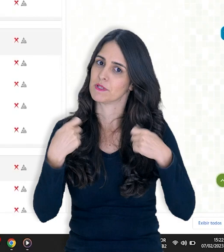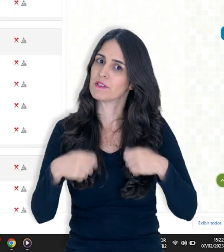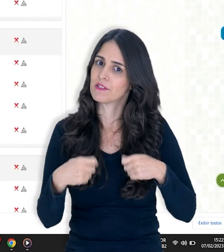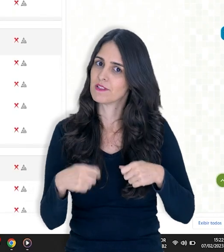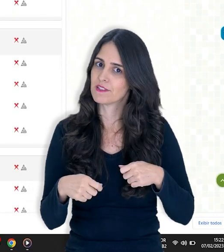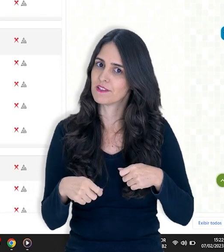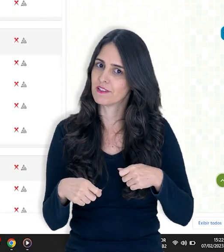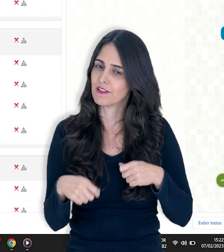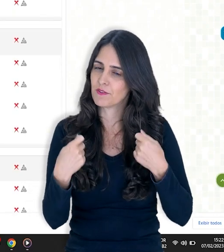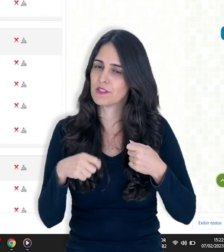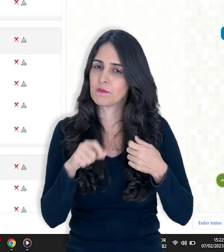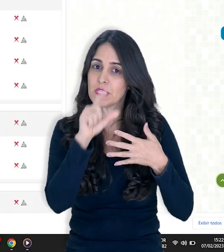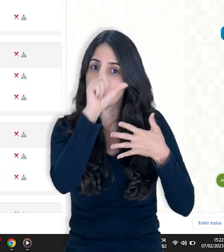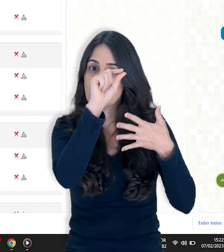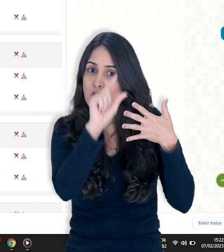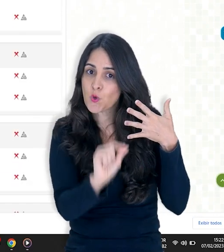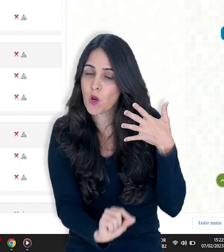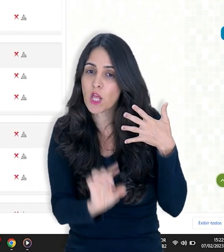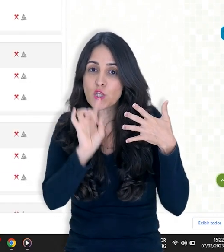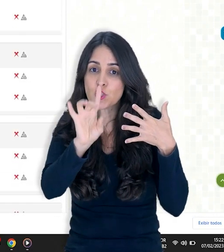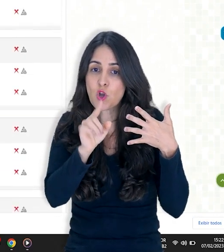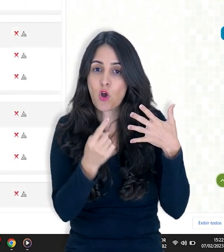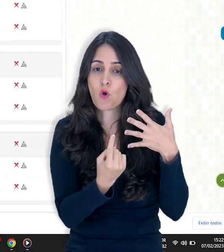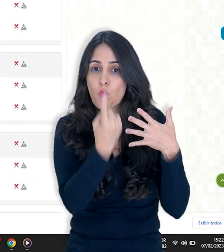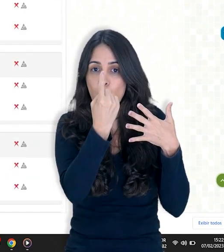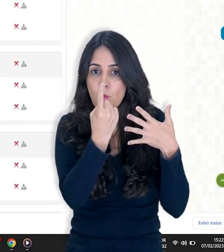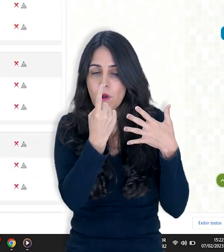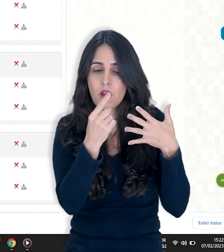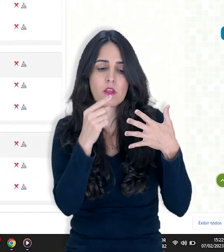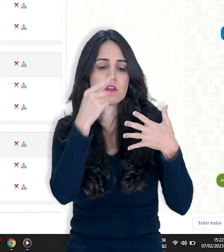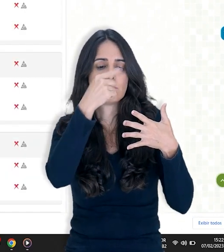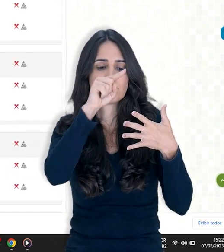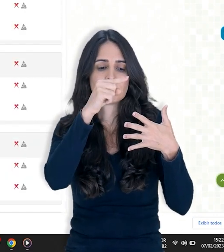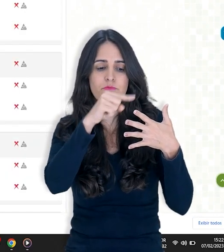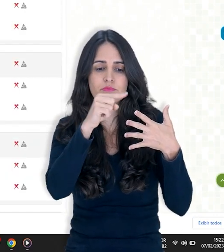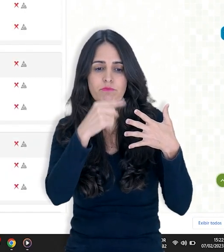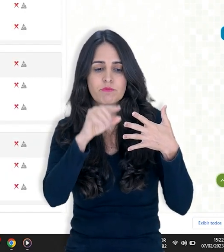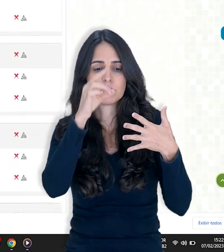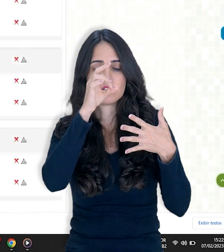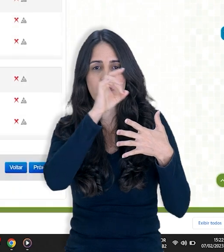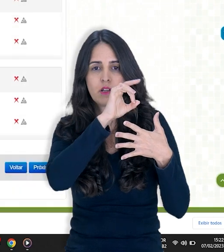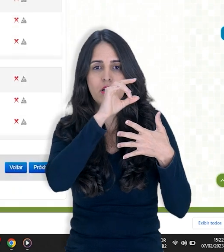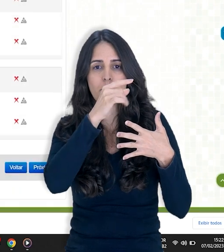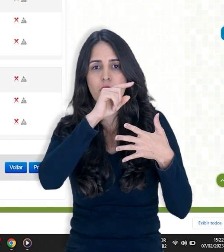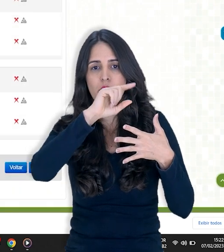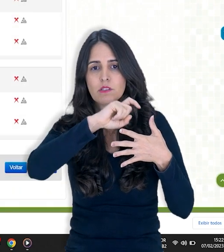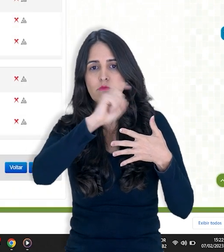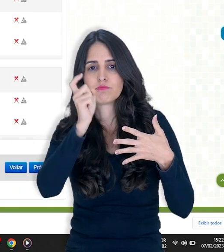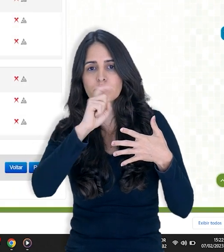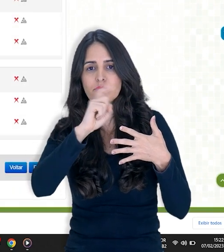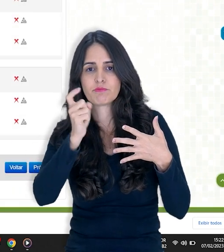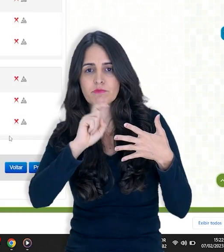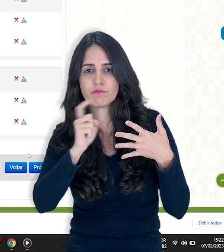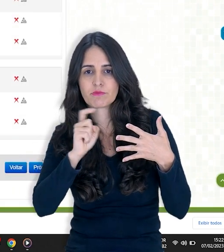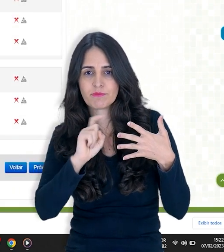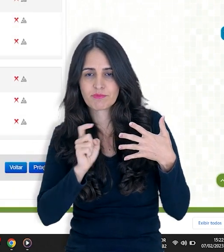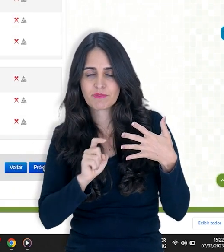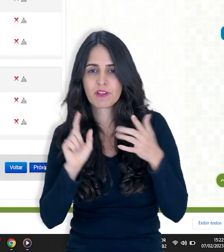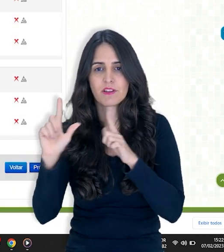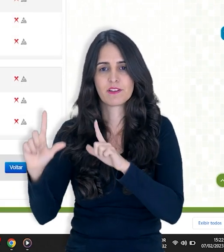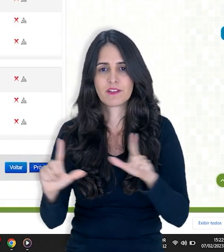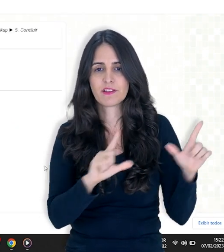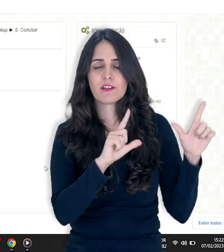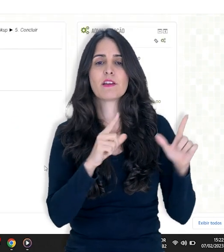Mas é isso. Para você levar apenas uma atividade, você tem que ir desmarcando todas as outras. Clica no